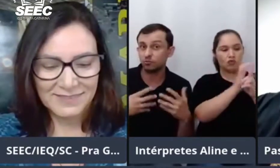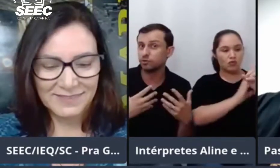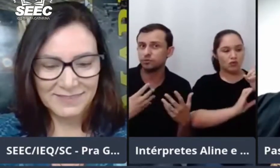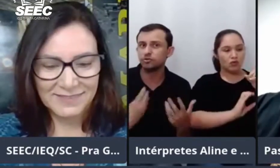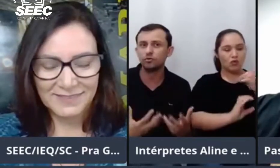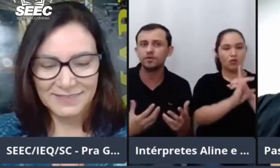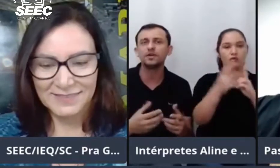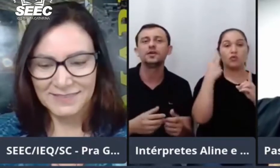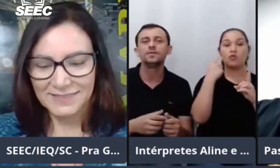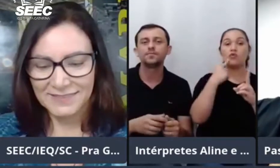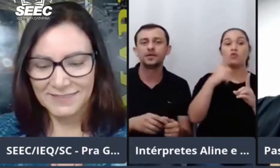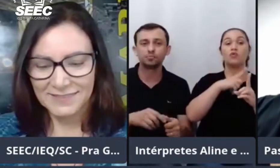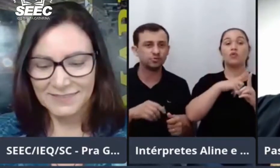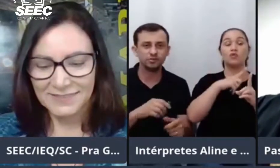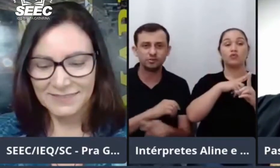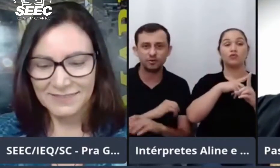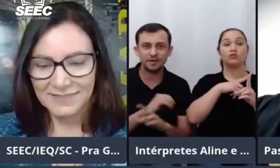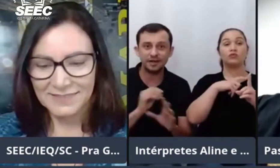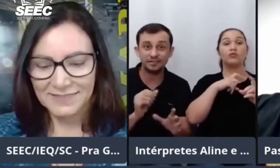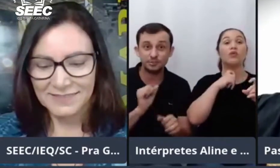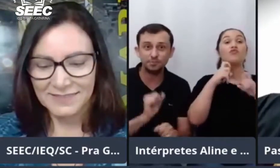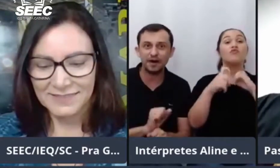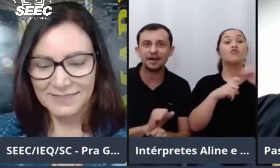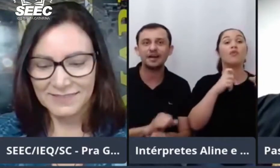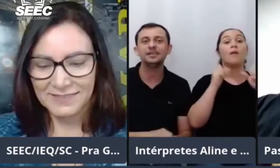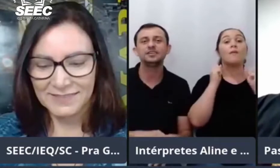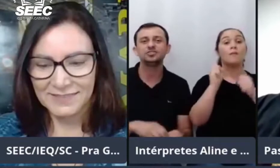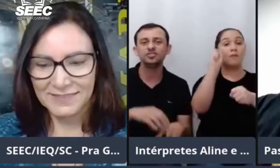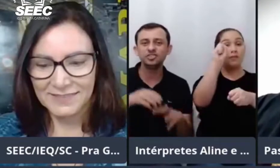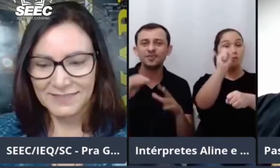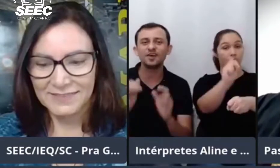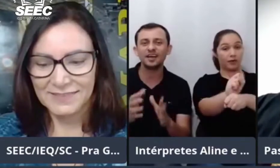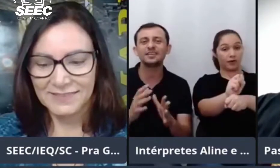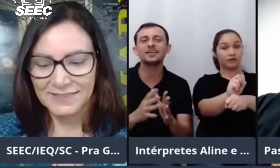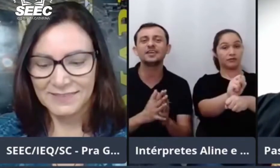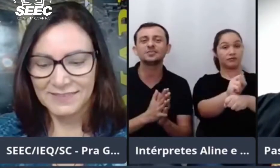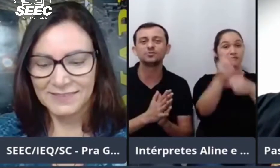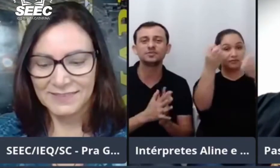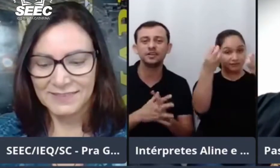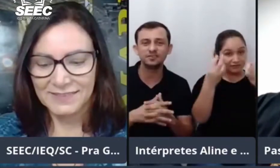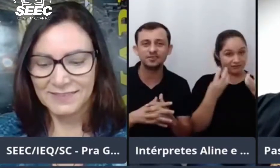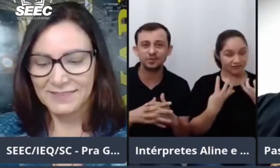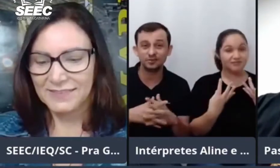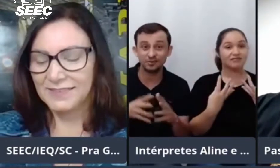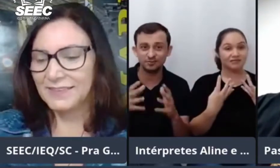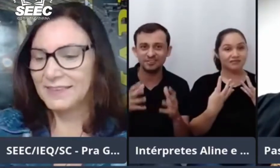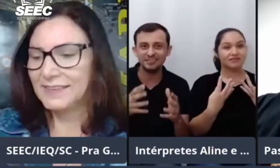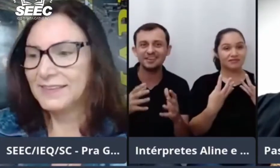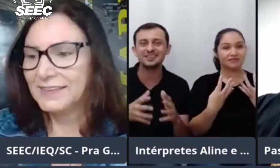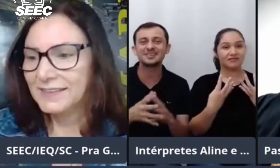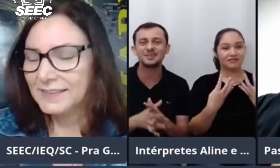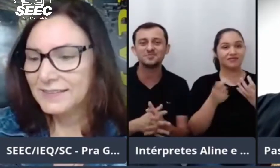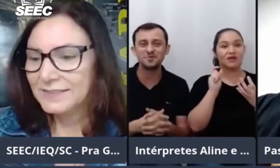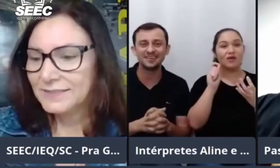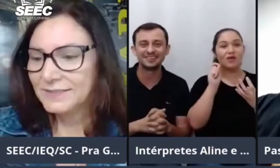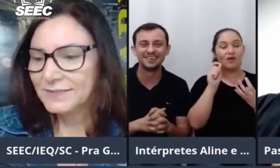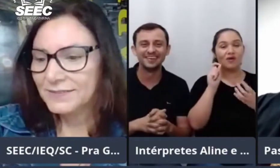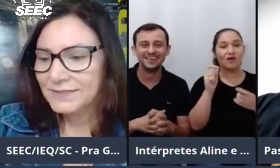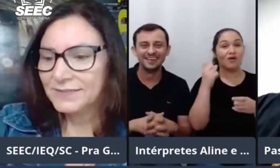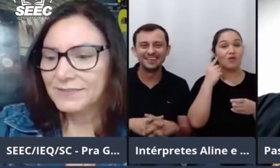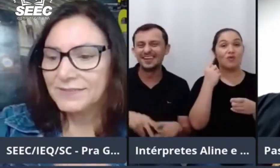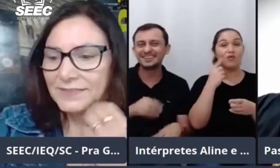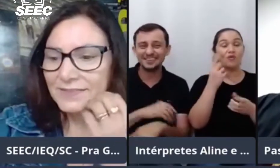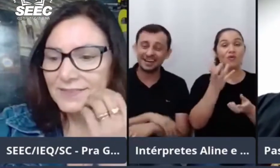tivesse algum tipo de dúvida, né, eles tinham a liberdade de parar e a gente ia falar daquele assunto do assunto de interesse daquele